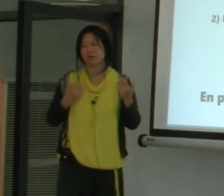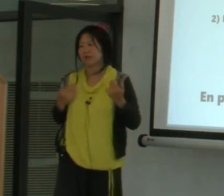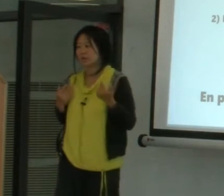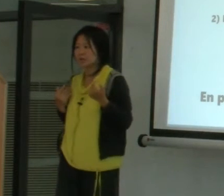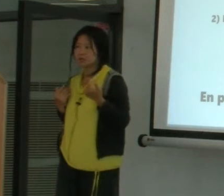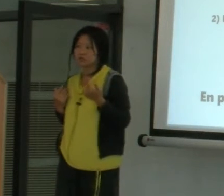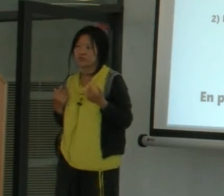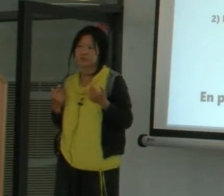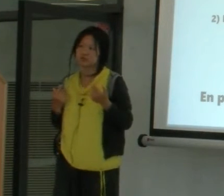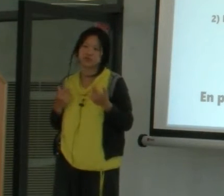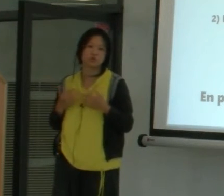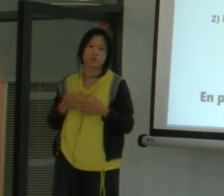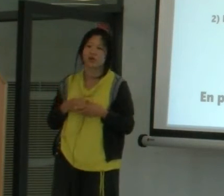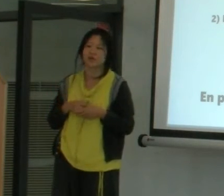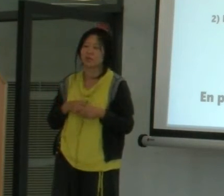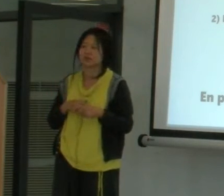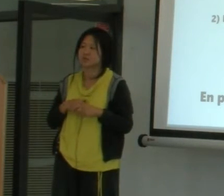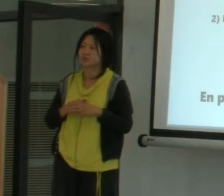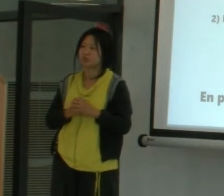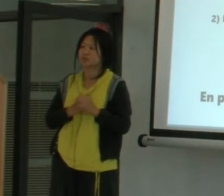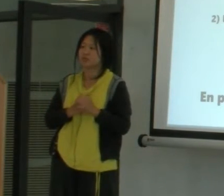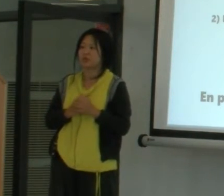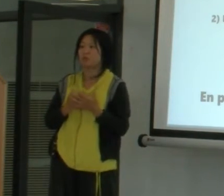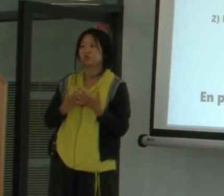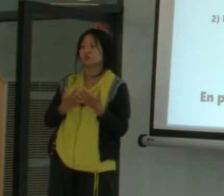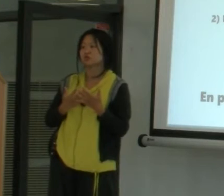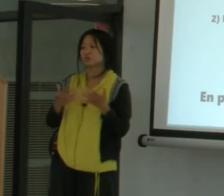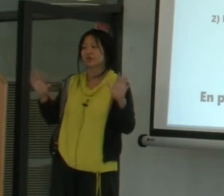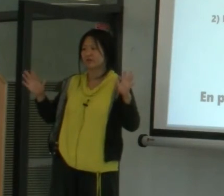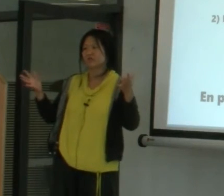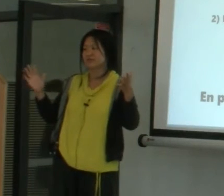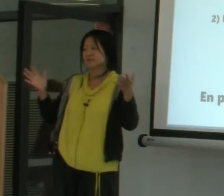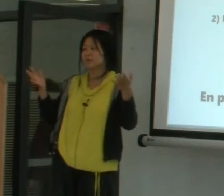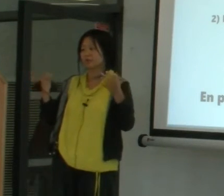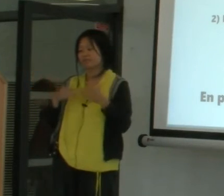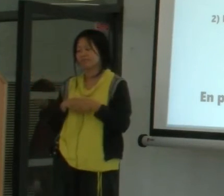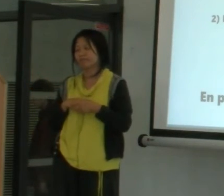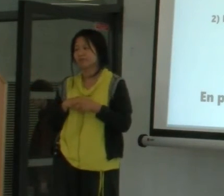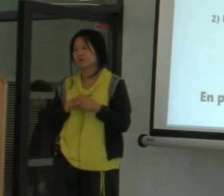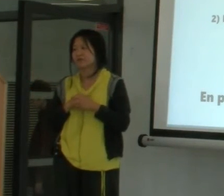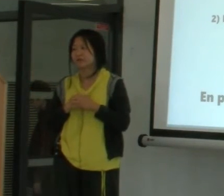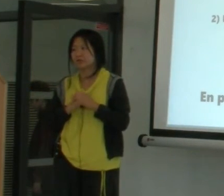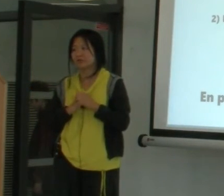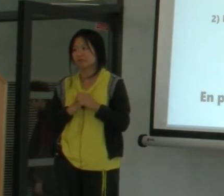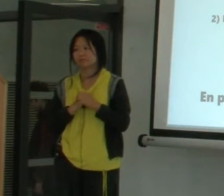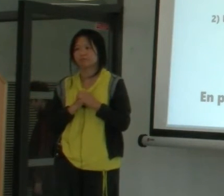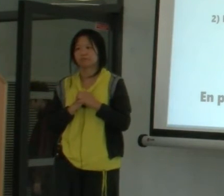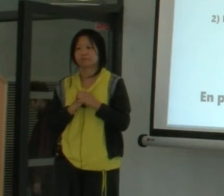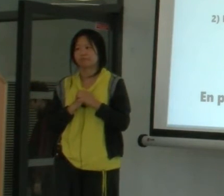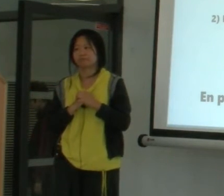de trois quarts et un de face, ça suffit. Donc pareil, y a pas, ça ne représente pas. La plus grosse somme de travail, en fait, c'est les mains. Ça va être les